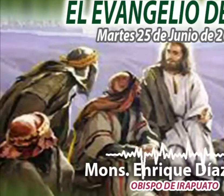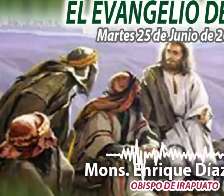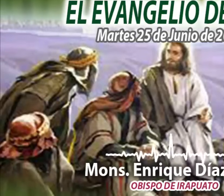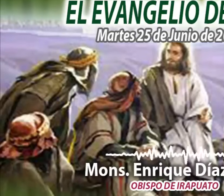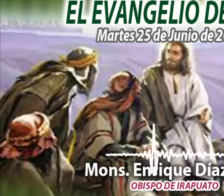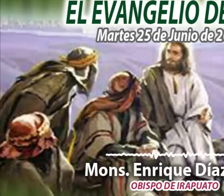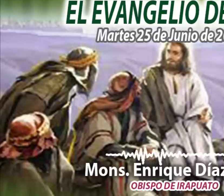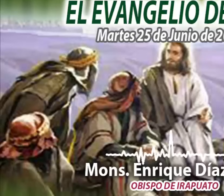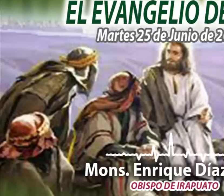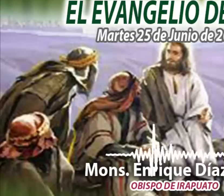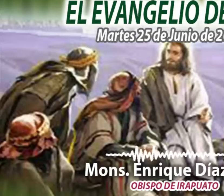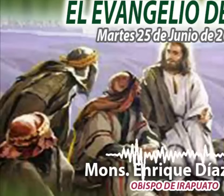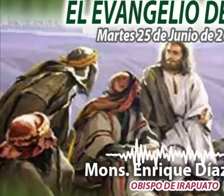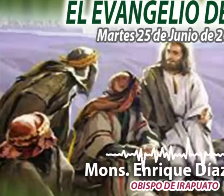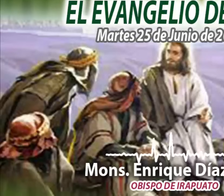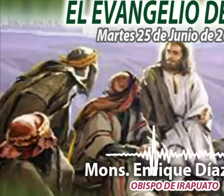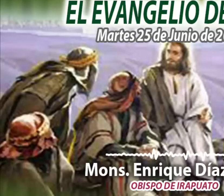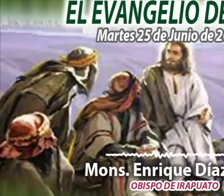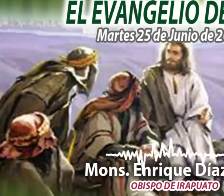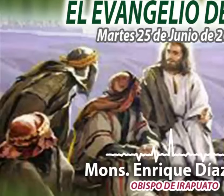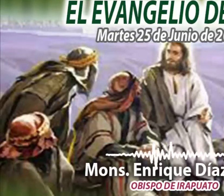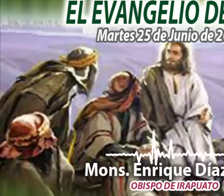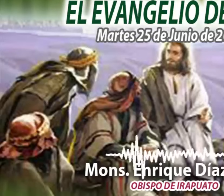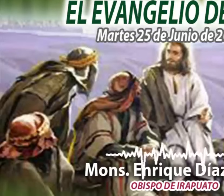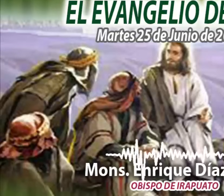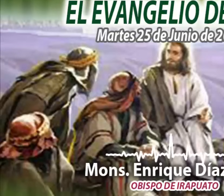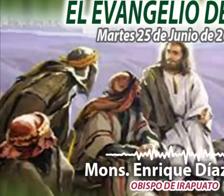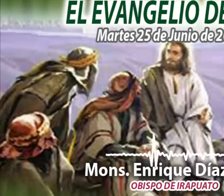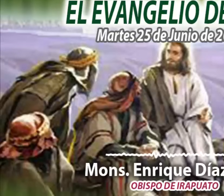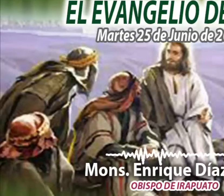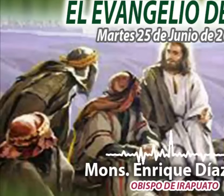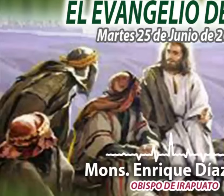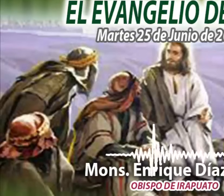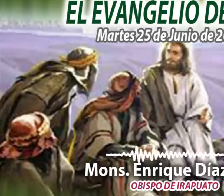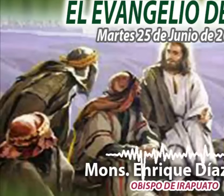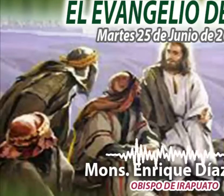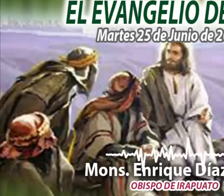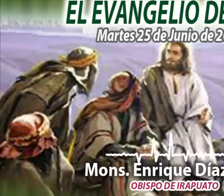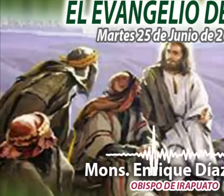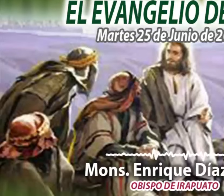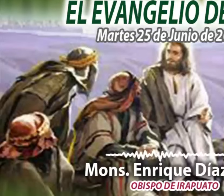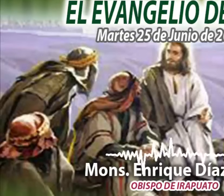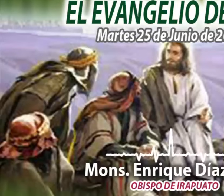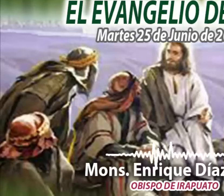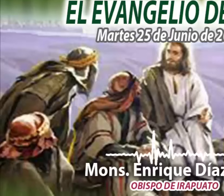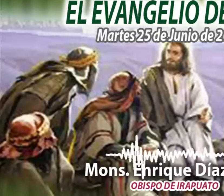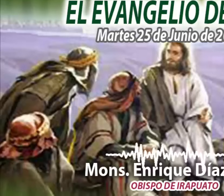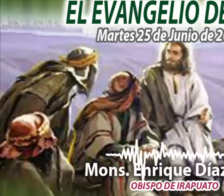Dispuso Dios en su sabiduría revelarse a sí mismo y dar a conocer el misterio de su voluntad.